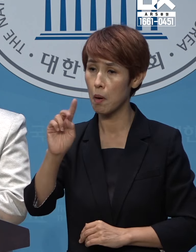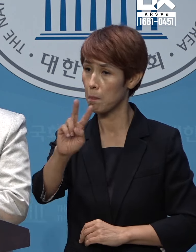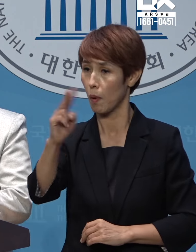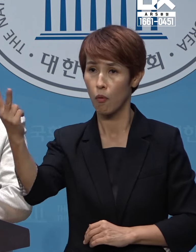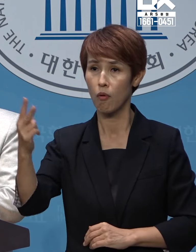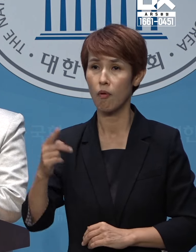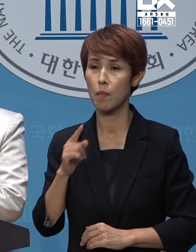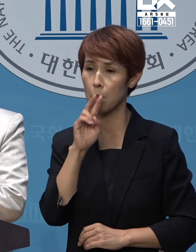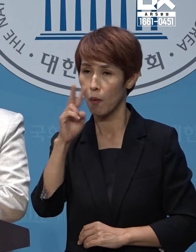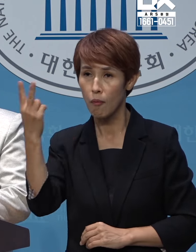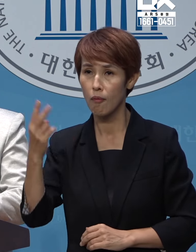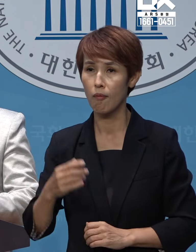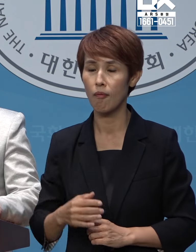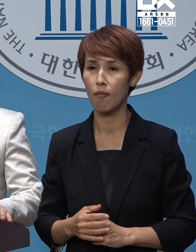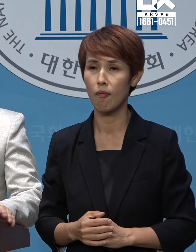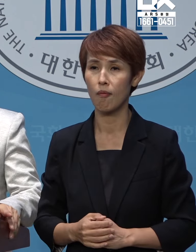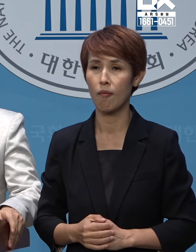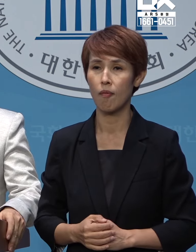없는 말을